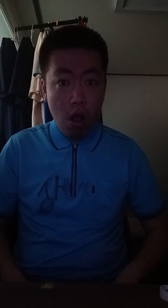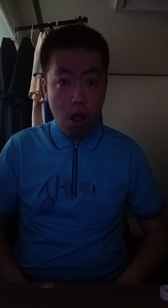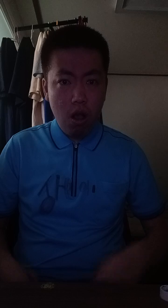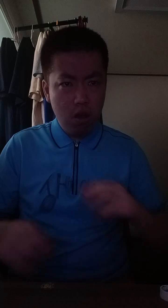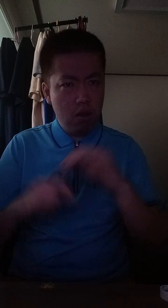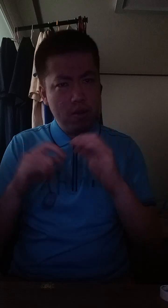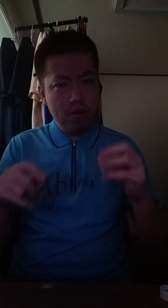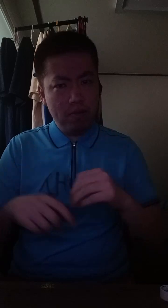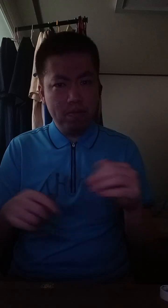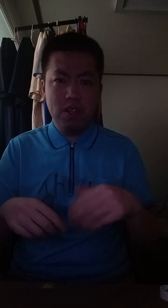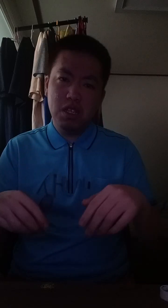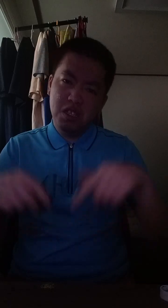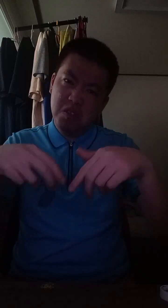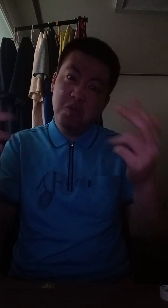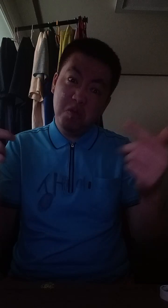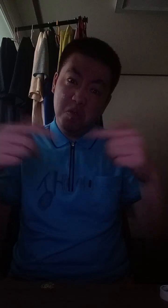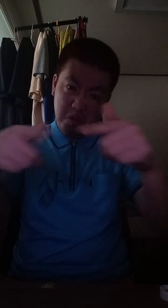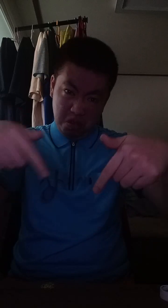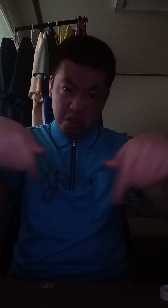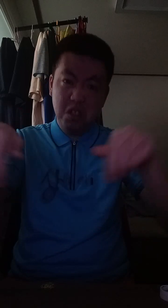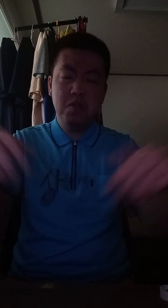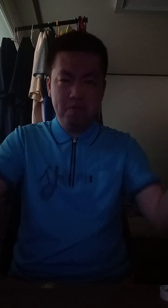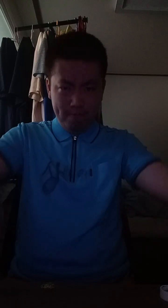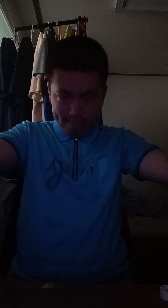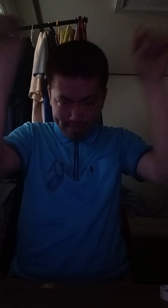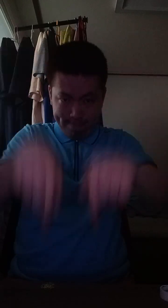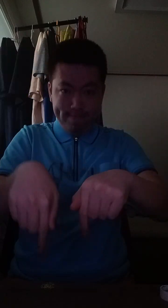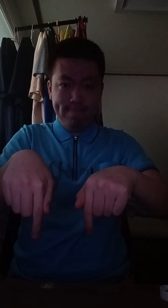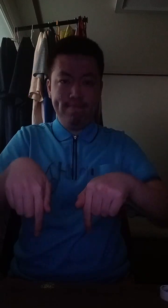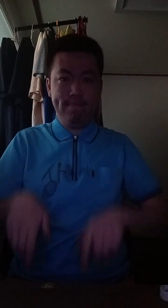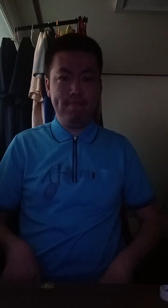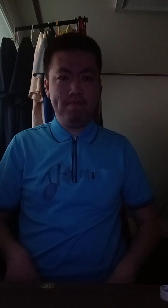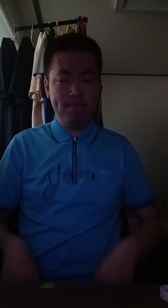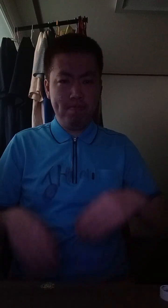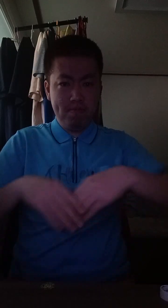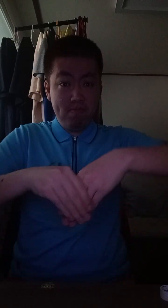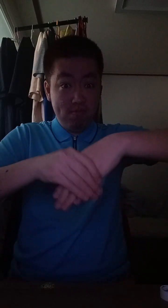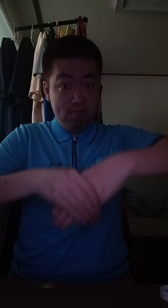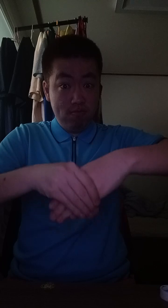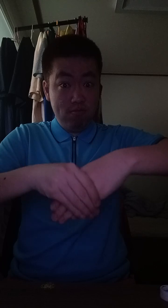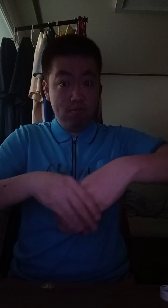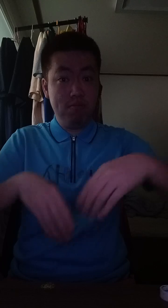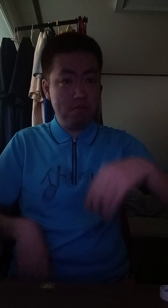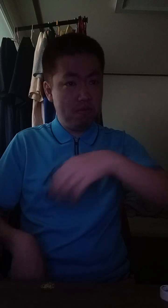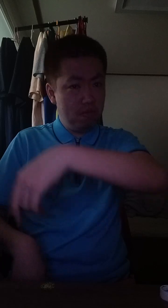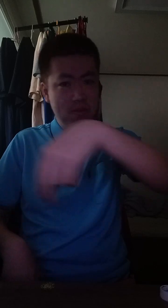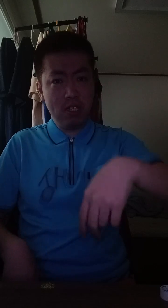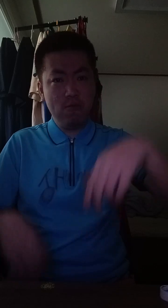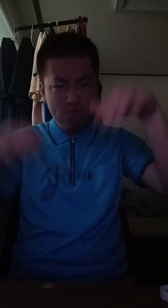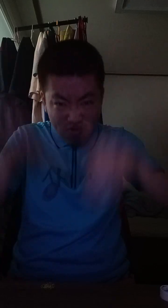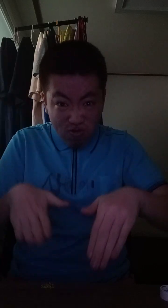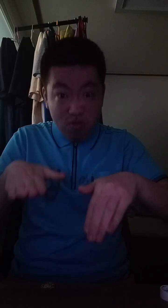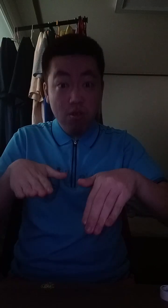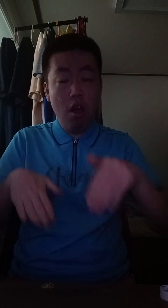6살 딸아이가 승강장과 전동차 사이로 빠진 겁니다. 손을 분명 잡고 있었어요. 근데 아이가 그냥 푹 하고 정말 순식간에